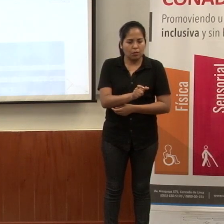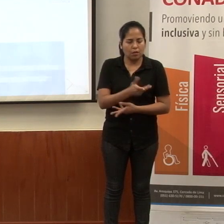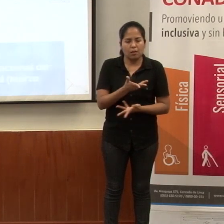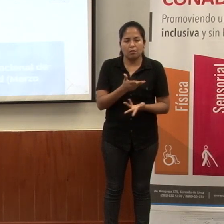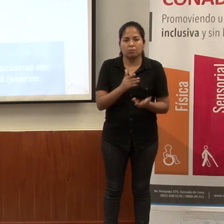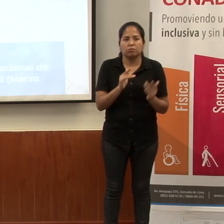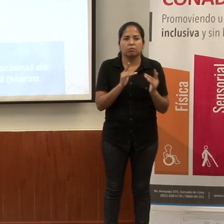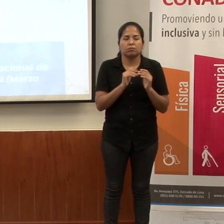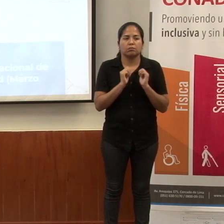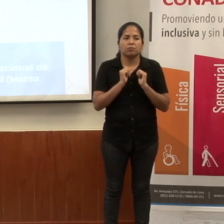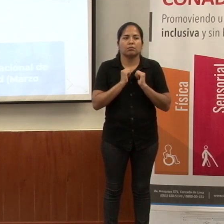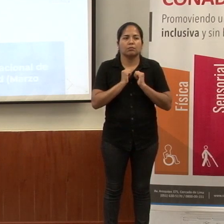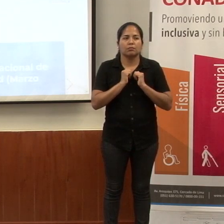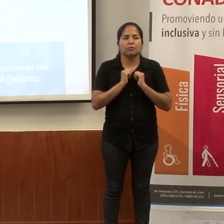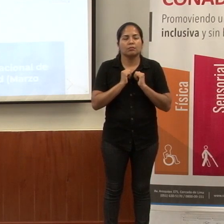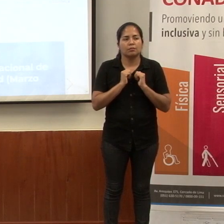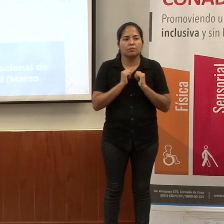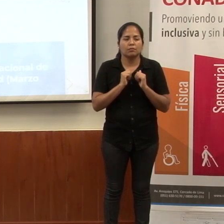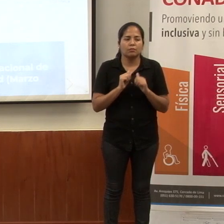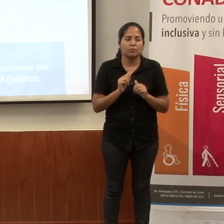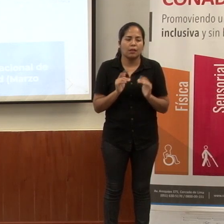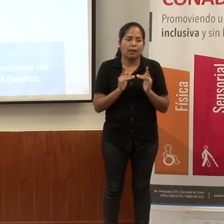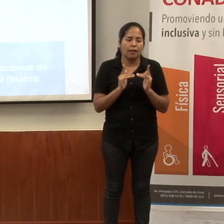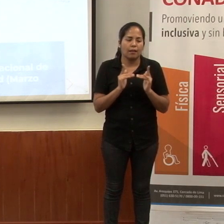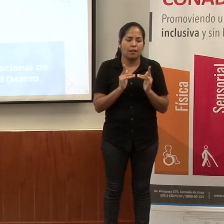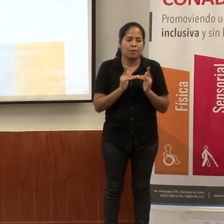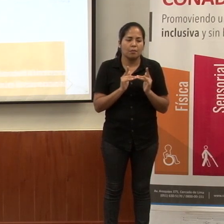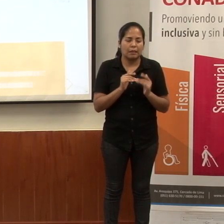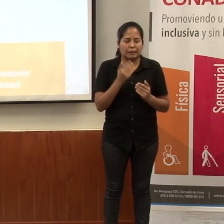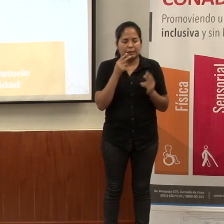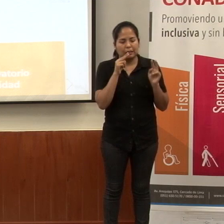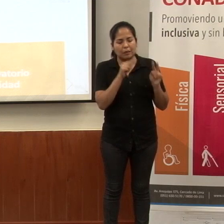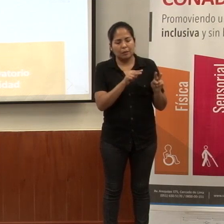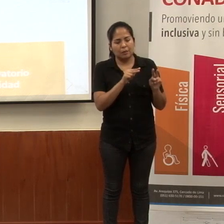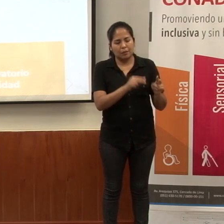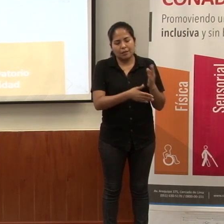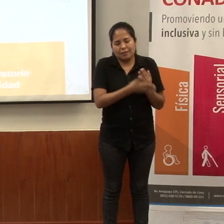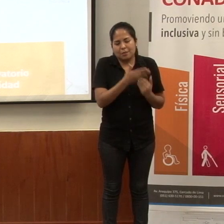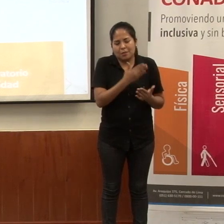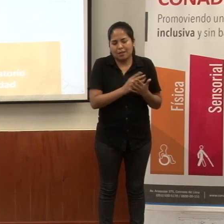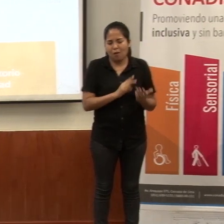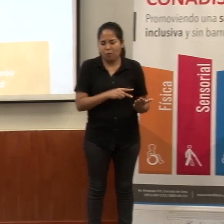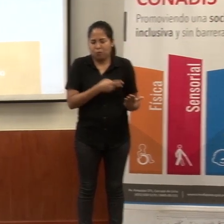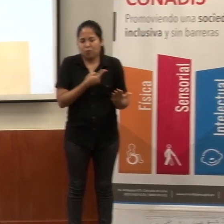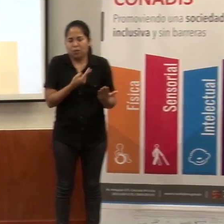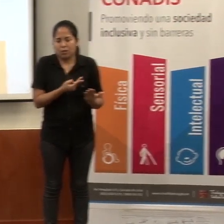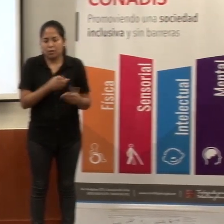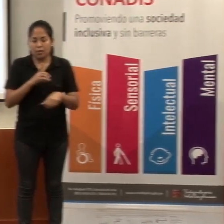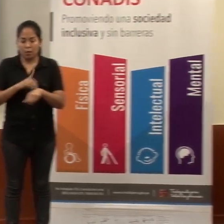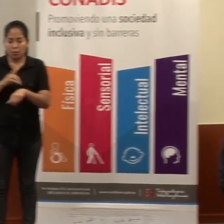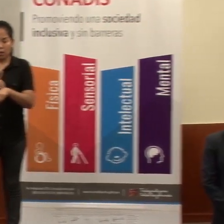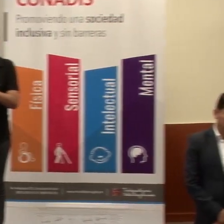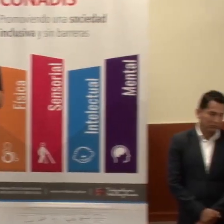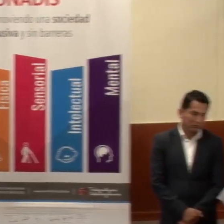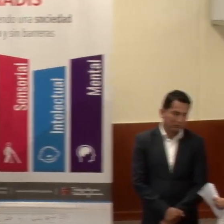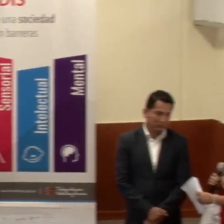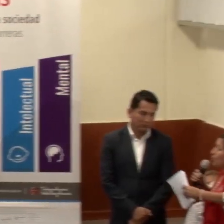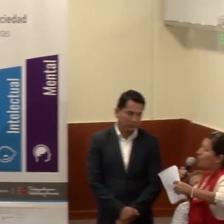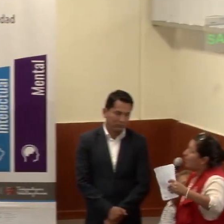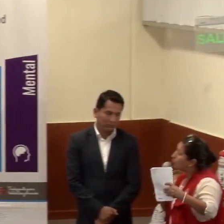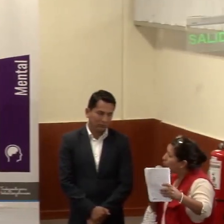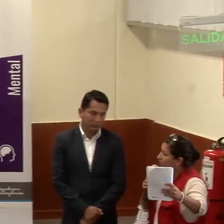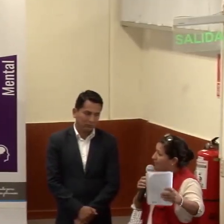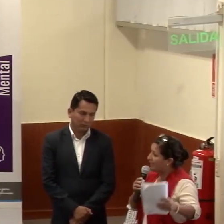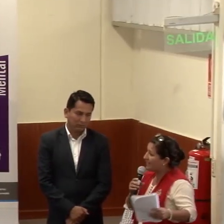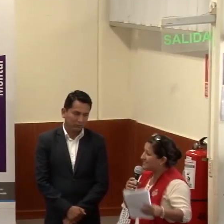y es evidente su discapacidad severa. ¿Qué hacer en esta situación cuando el médico profesional